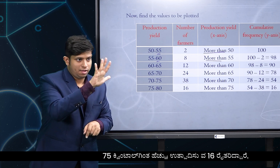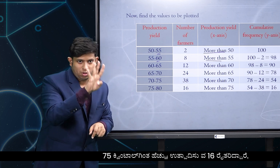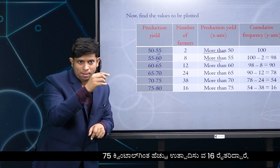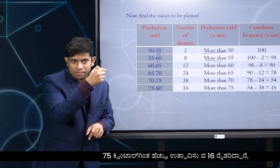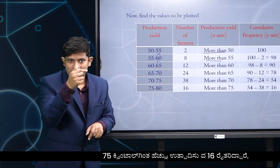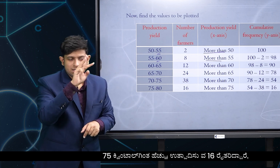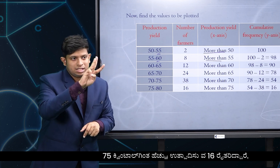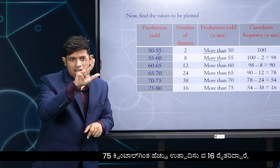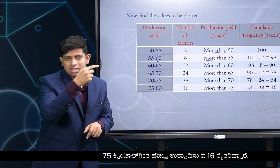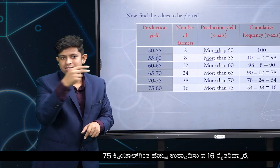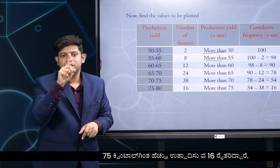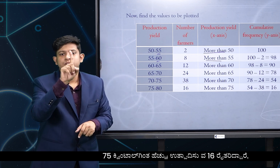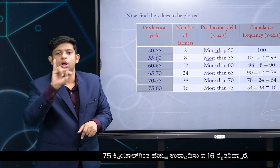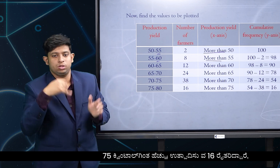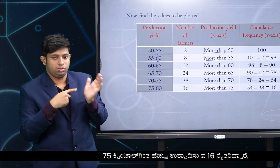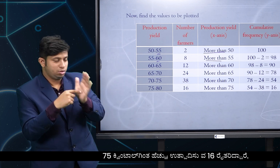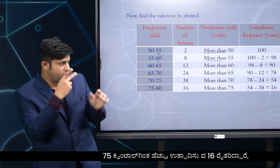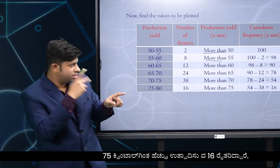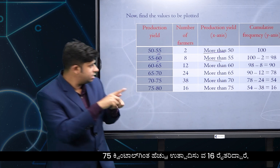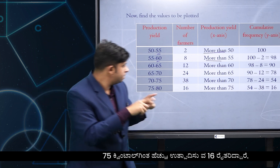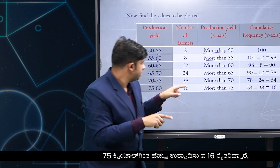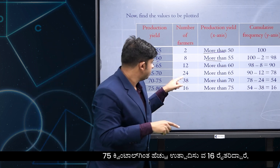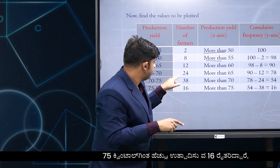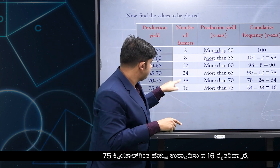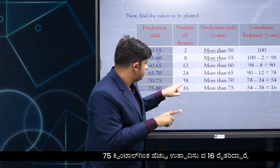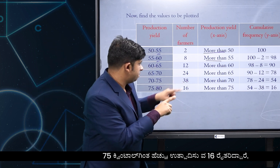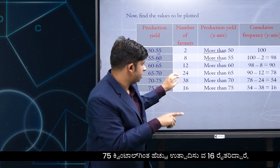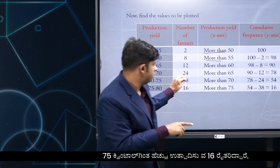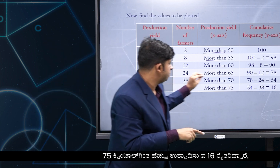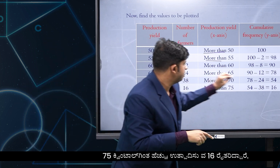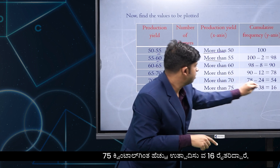ಕ್ವಿಂಟಾಲ್ಗಿಂತ ಹೆಚ್ಚು ಉತ್ಪಾದಿಸುವ 16 ರೈತರಿದ್ದಾರೆ.